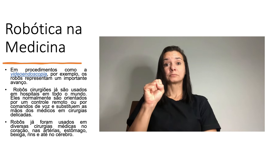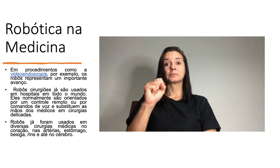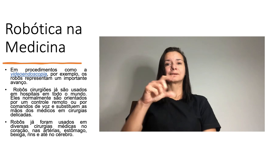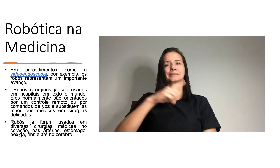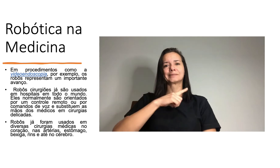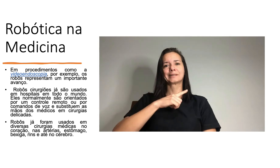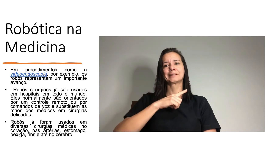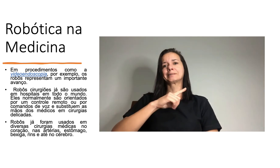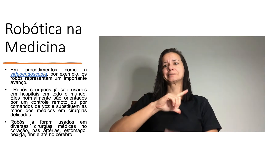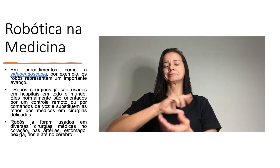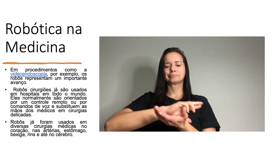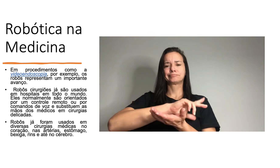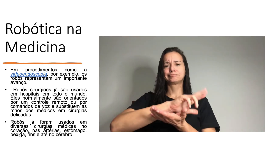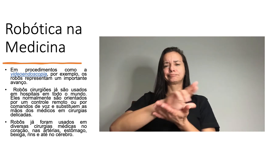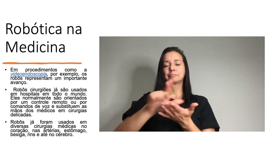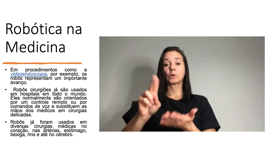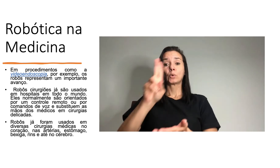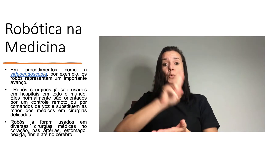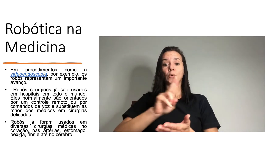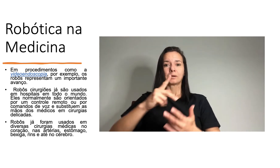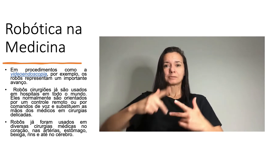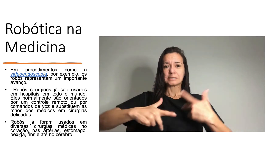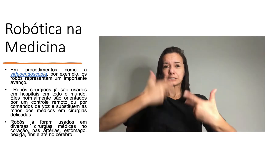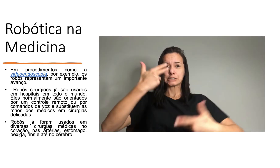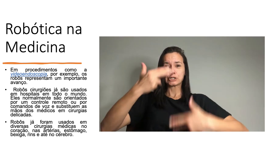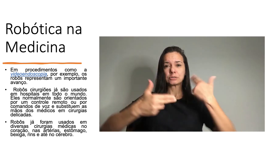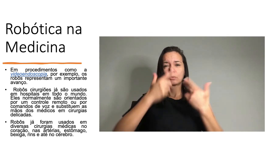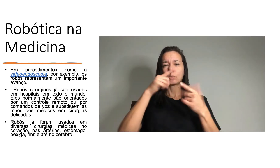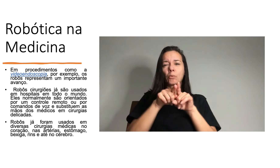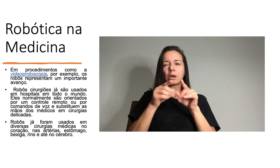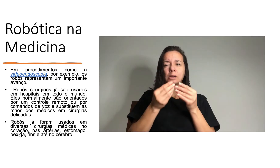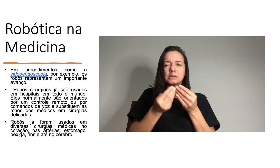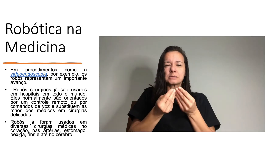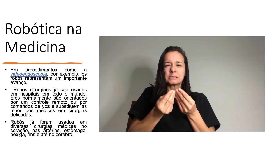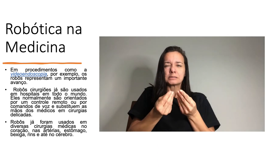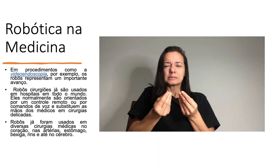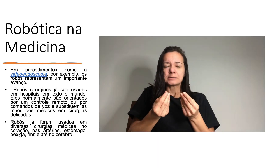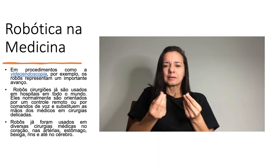Robôs já foram utilizados em diversas cirurgias médicas